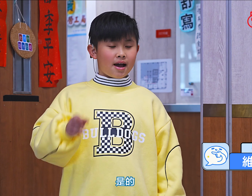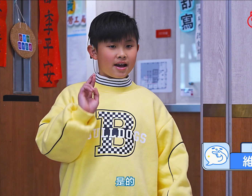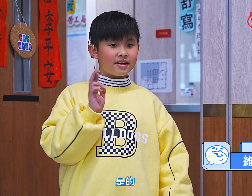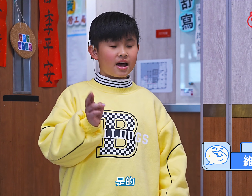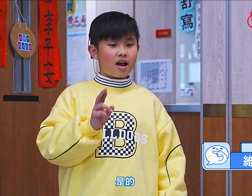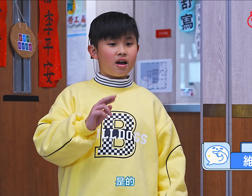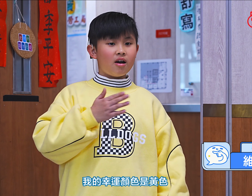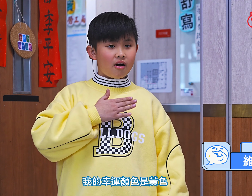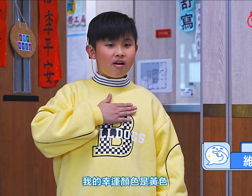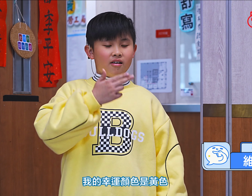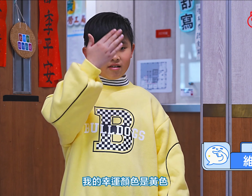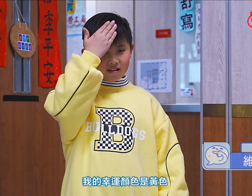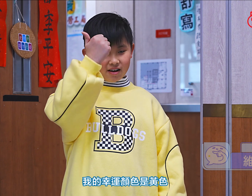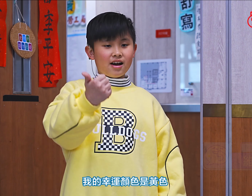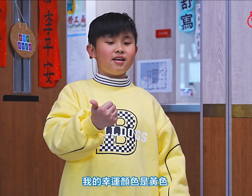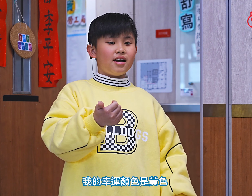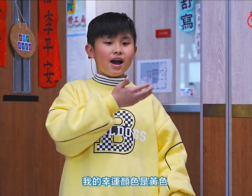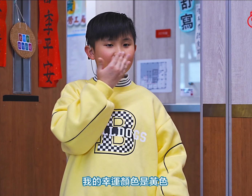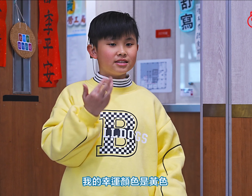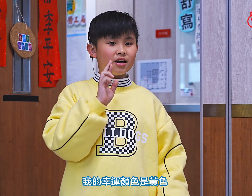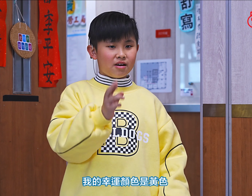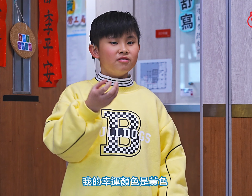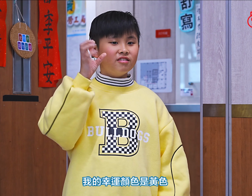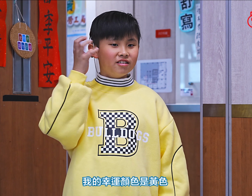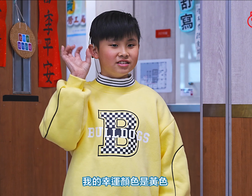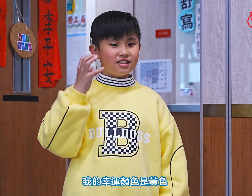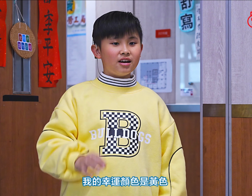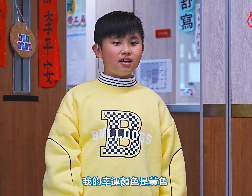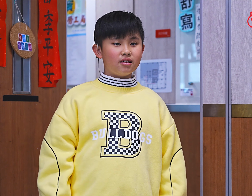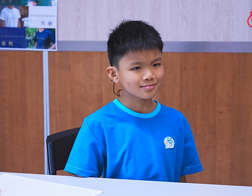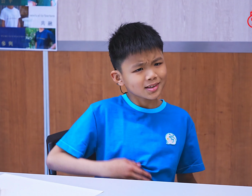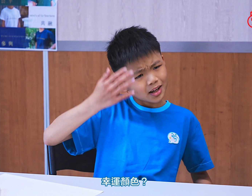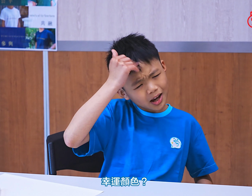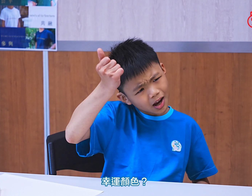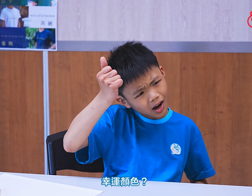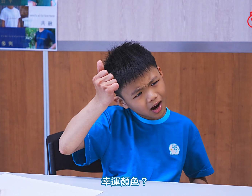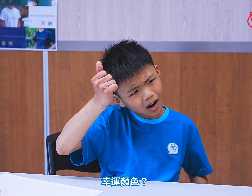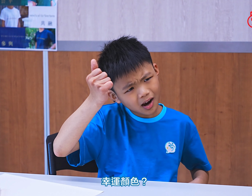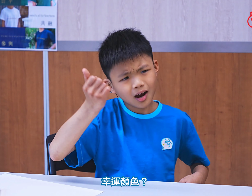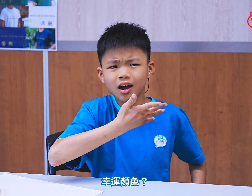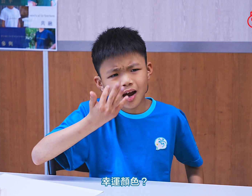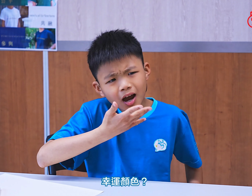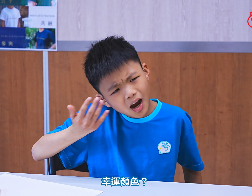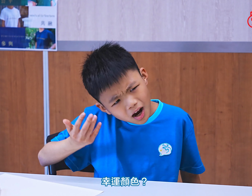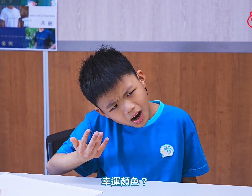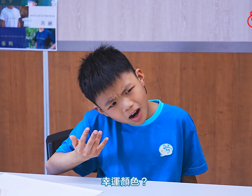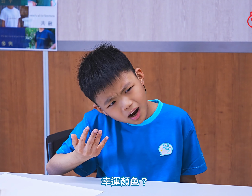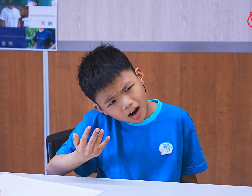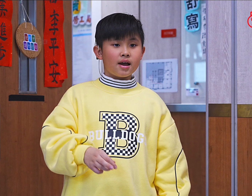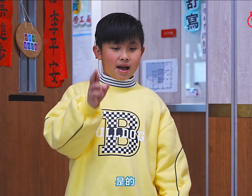係啊，我嘅幸運顏色呢，就係黃色啦。 幸運顏色？